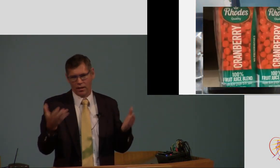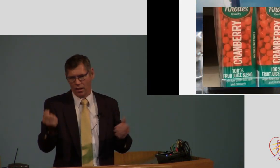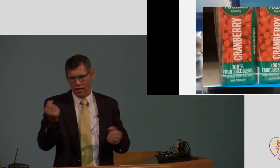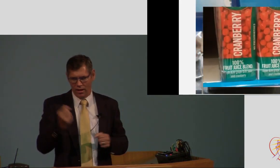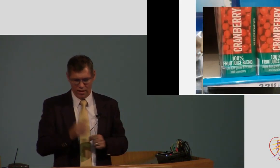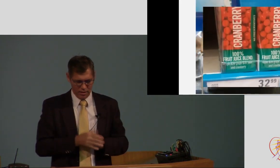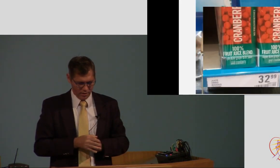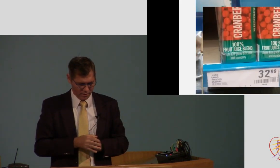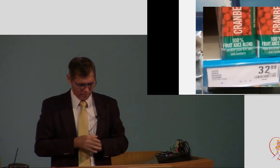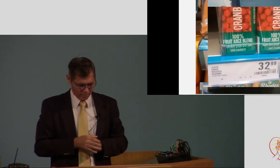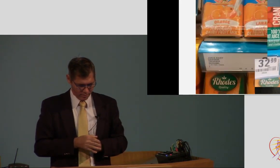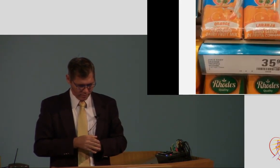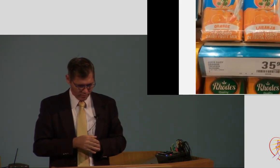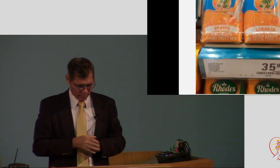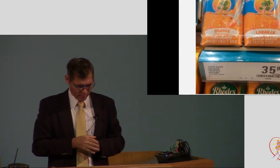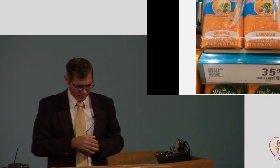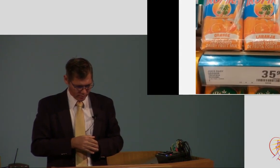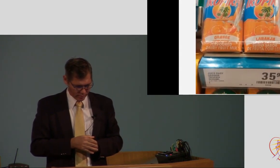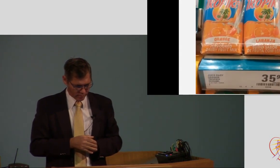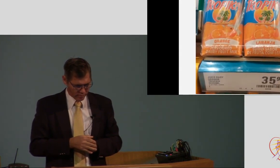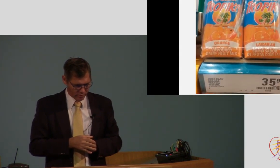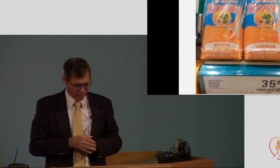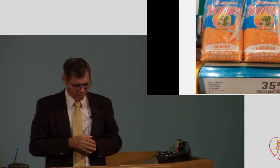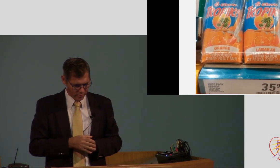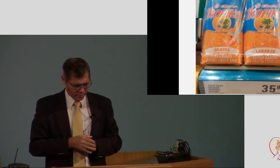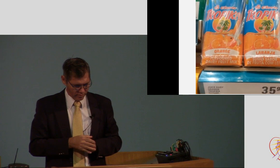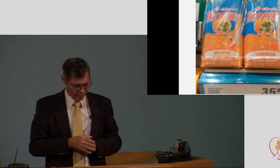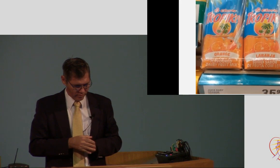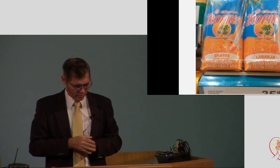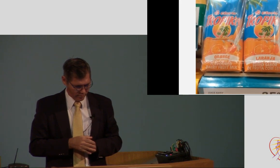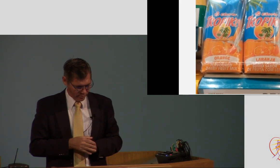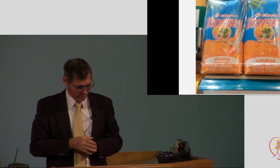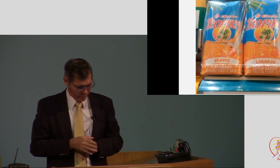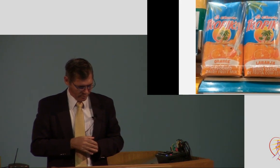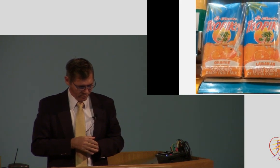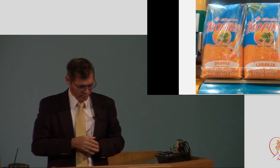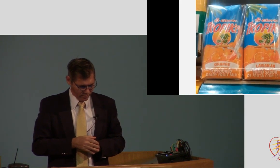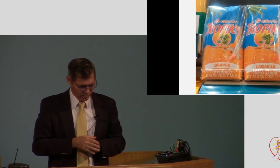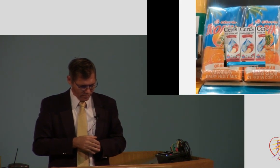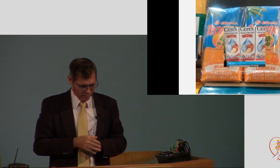is die koning, hy's my pa, my pa.